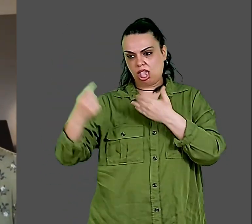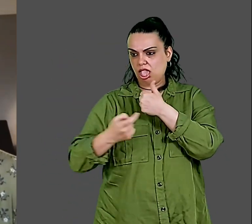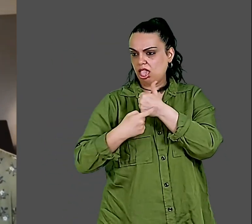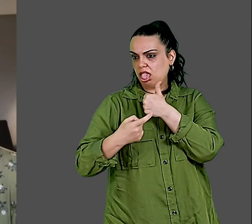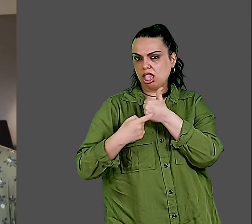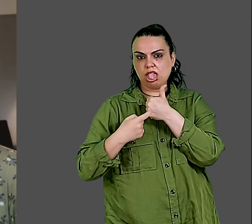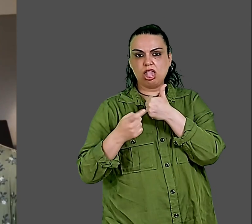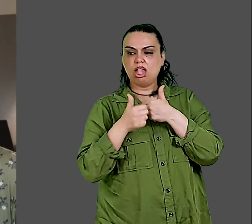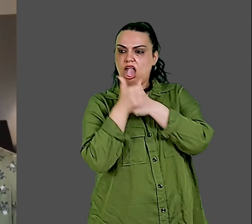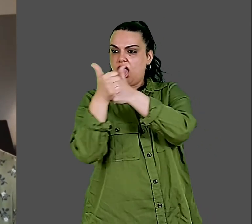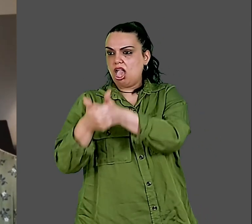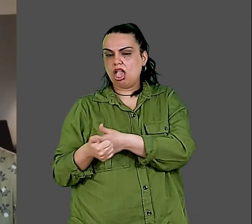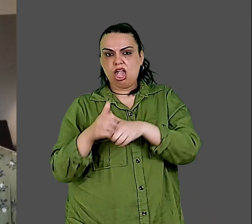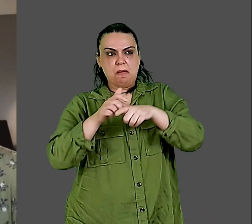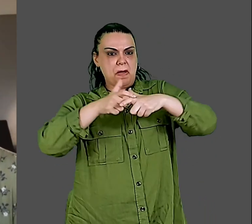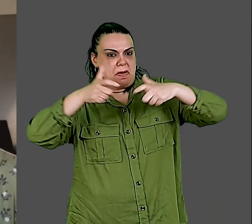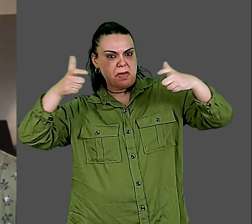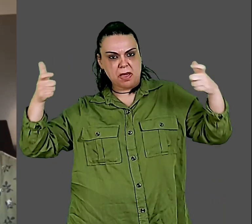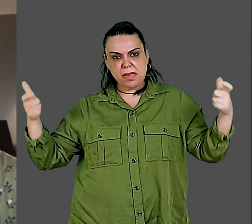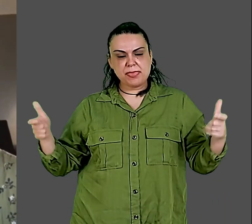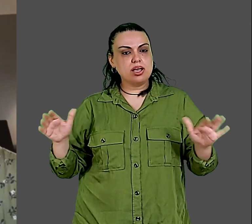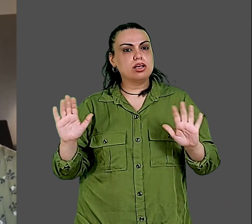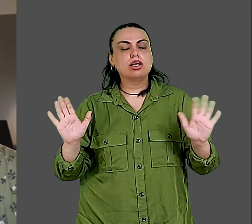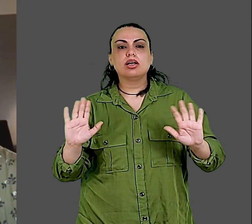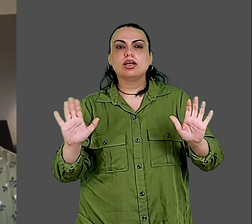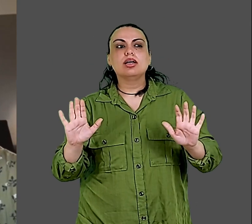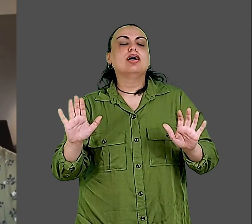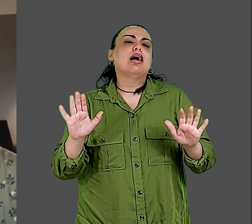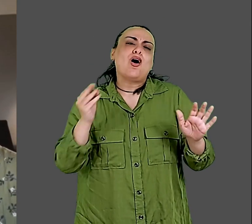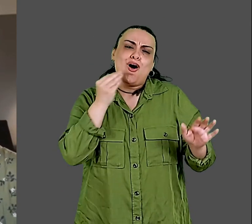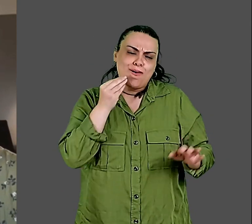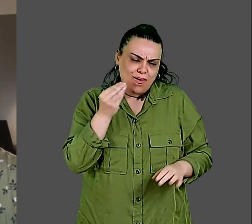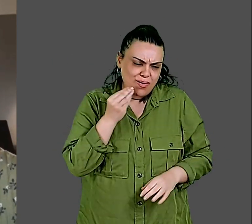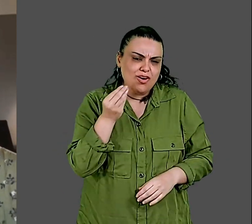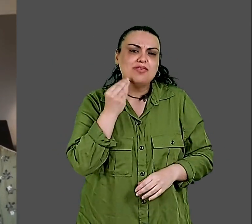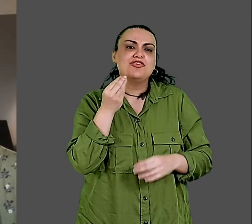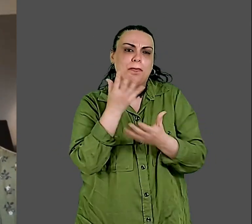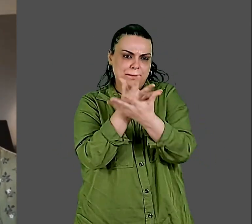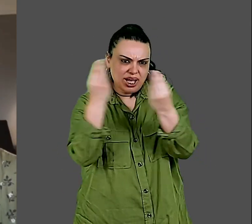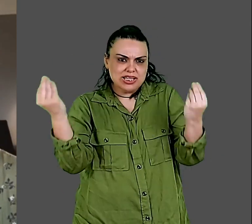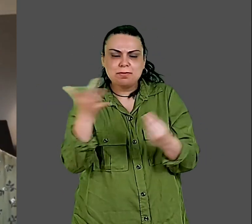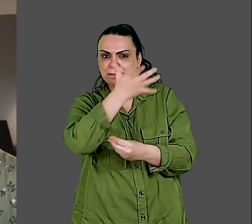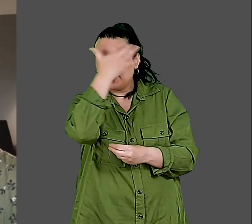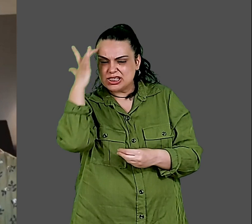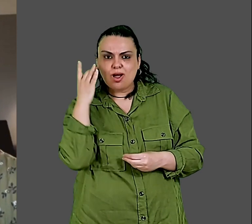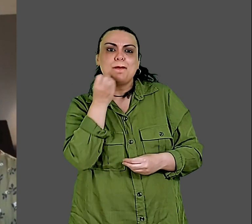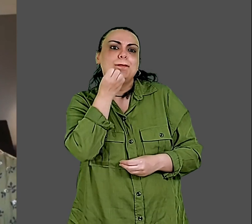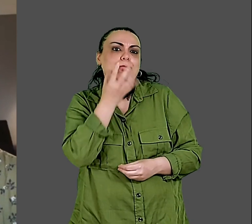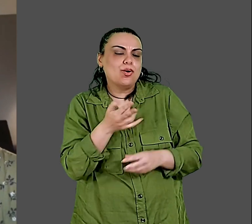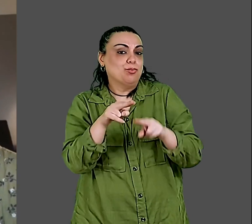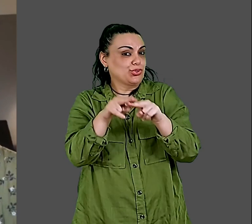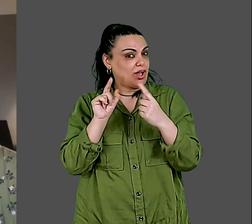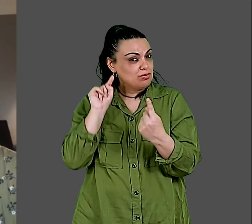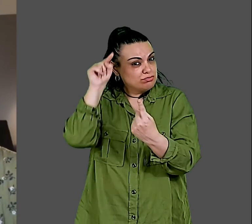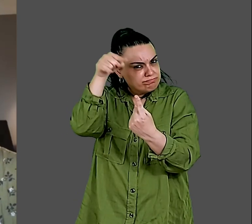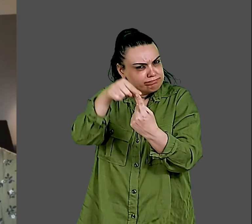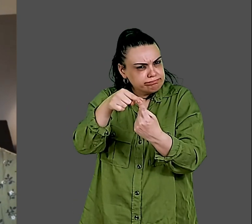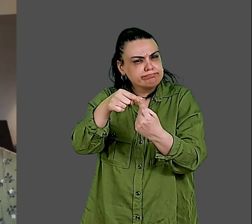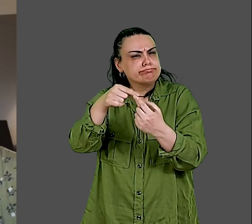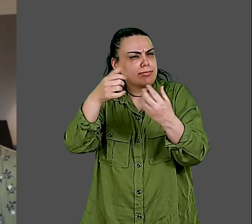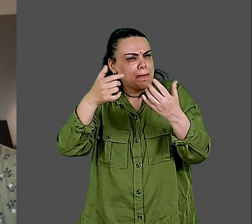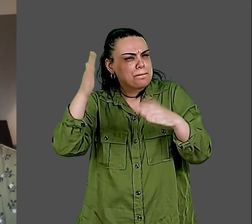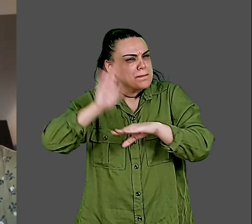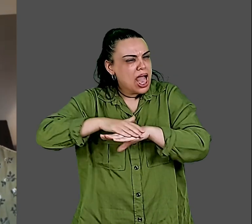com like, tá preocupado com curtida. Irmão, não sou hipócrita não. Quanto mais gente, melhor, por causa da integridade do propósito.